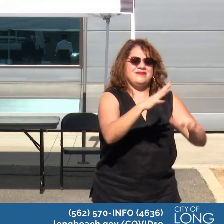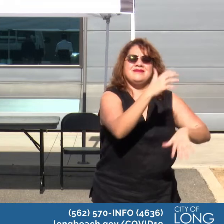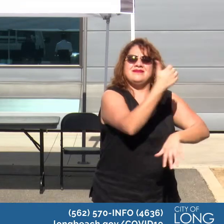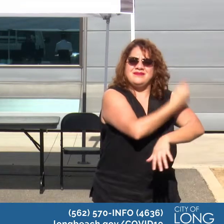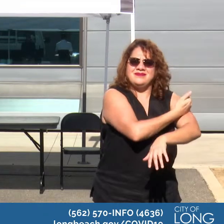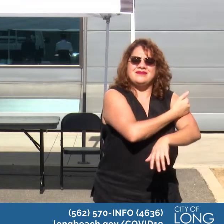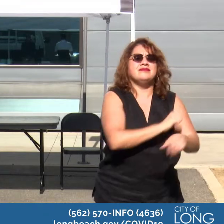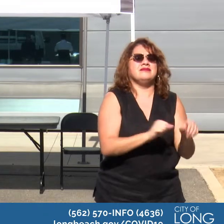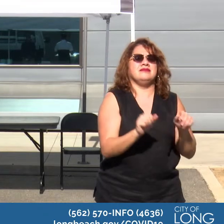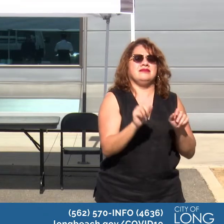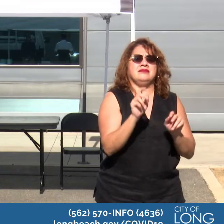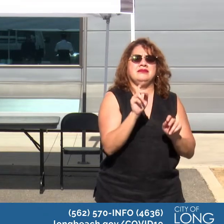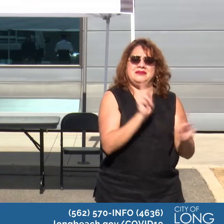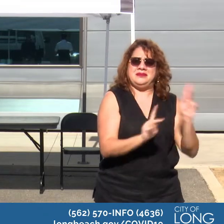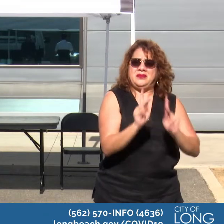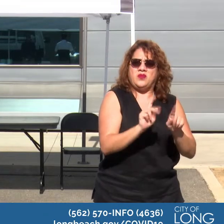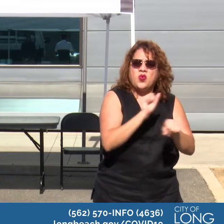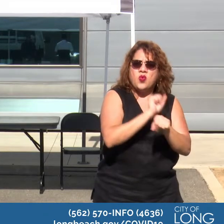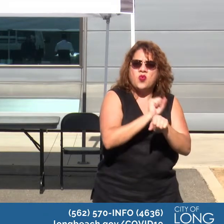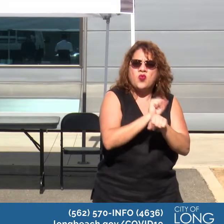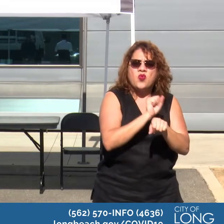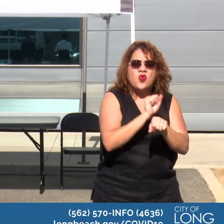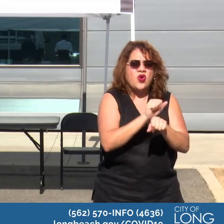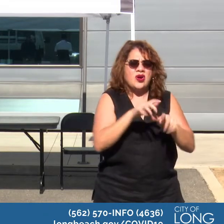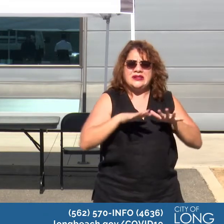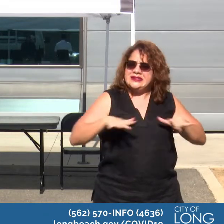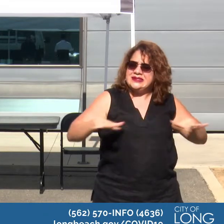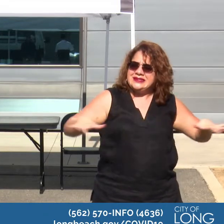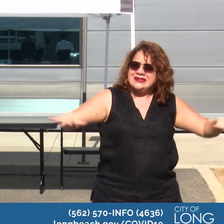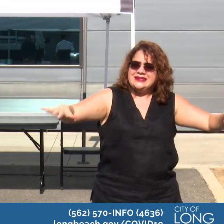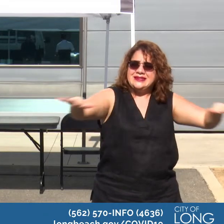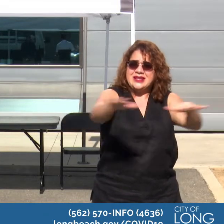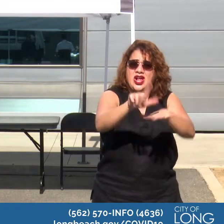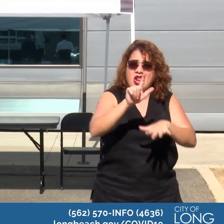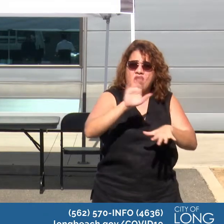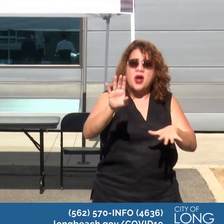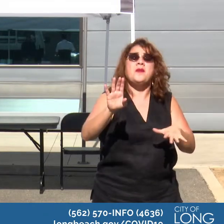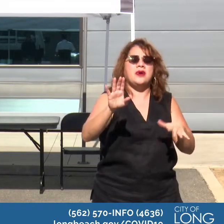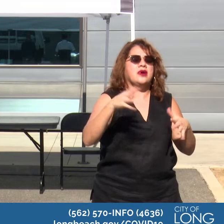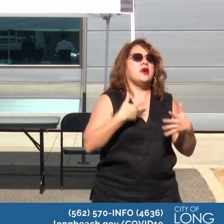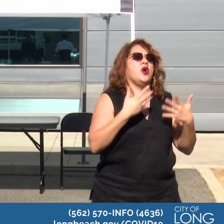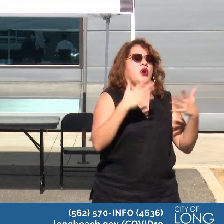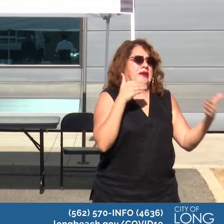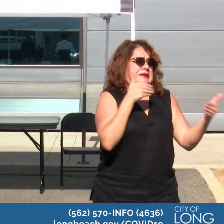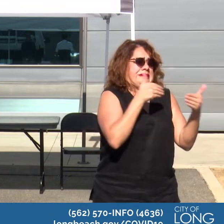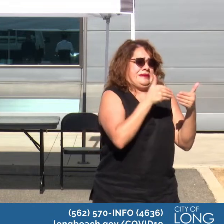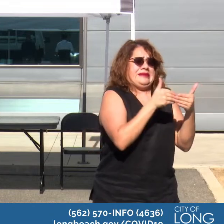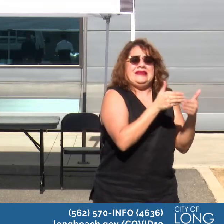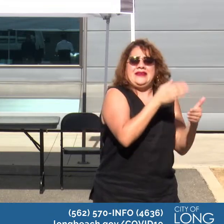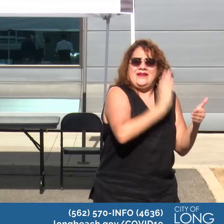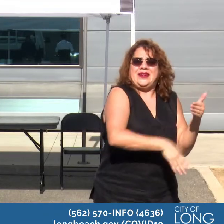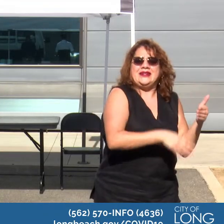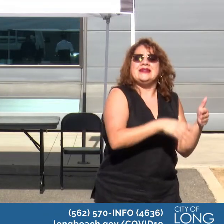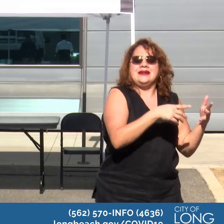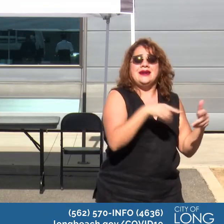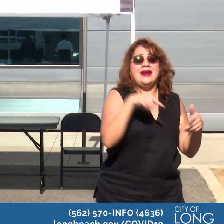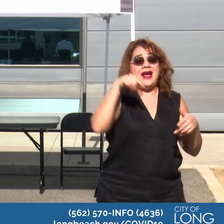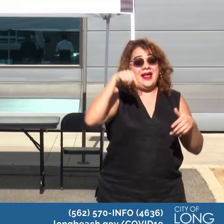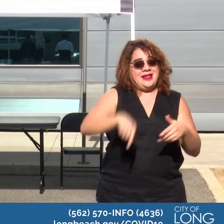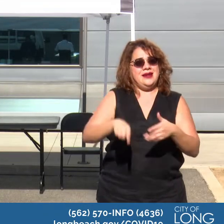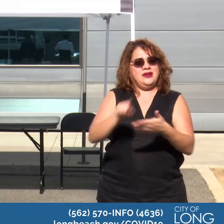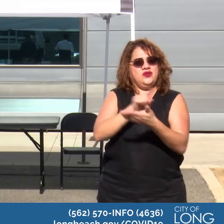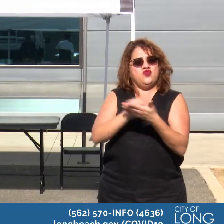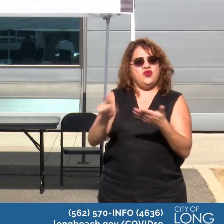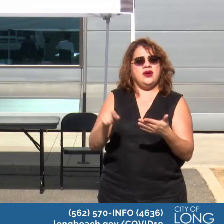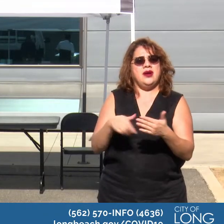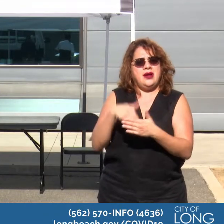en healthcare por toda la ciudad. Y vamos a empezar ahora, esta semana que viene, a vacunar a